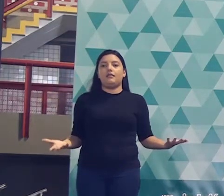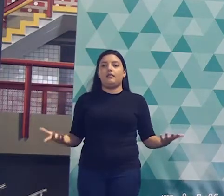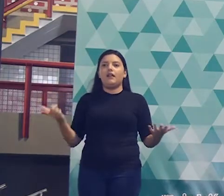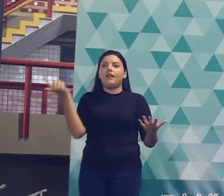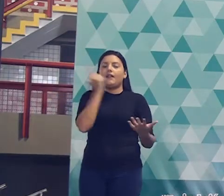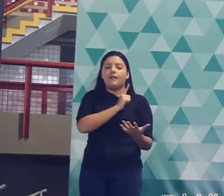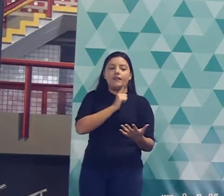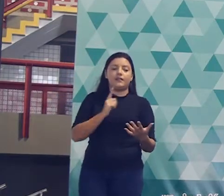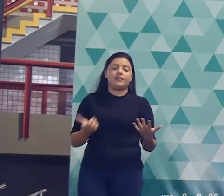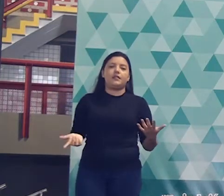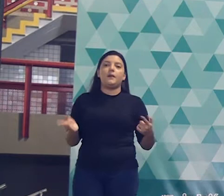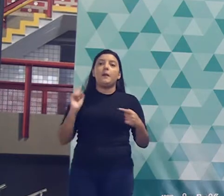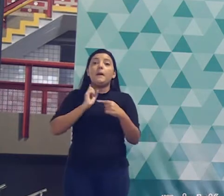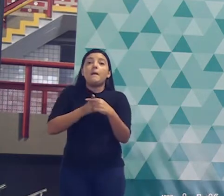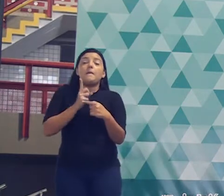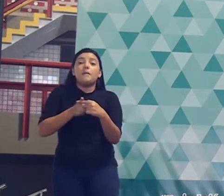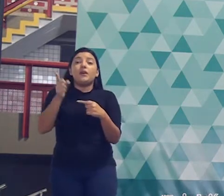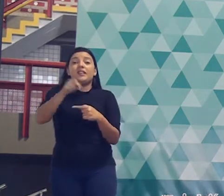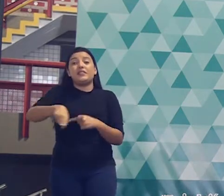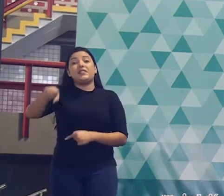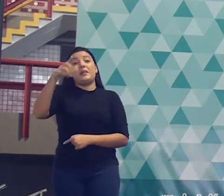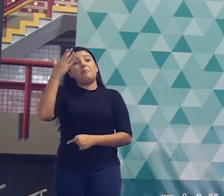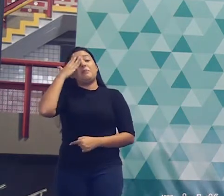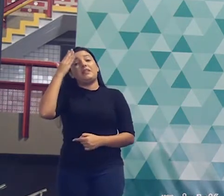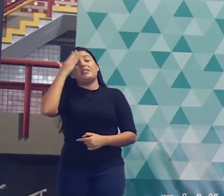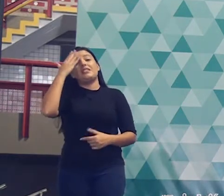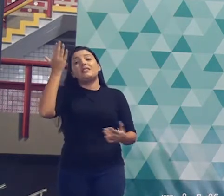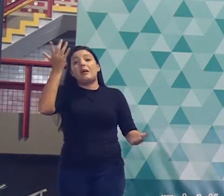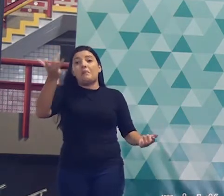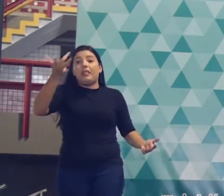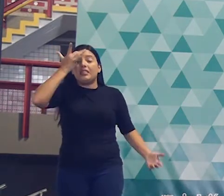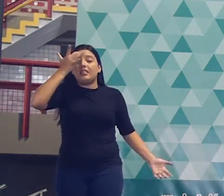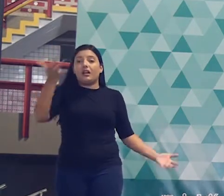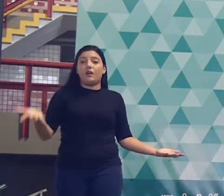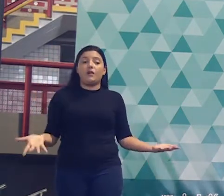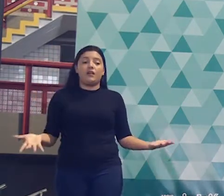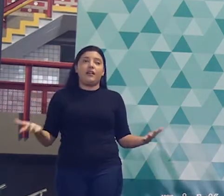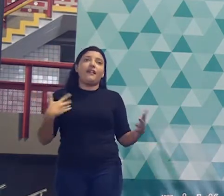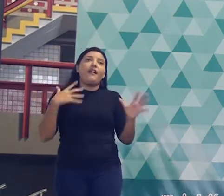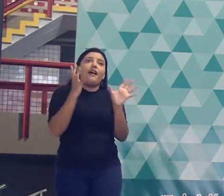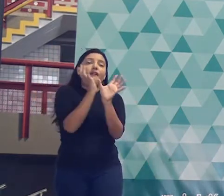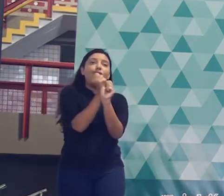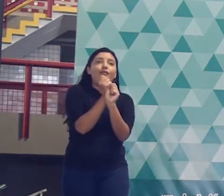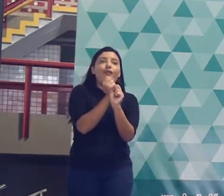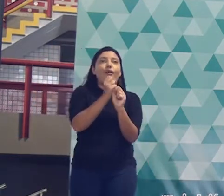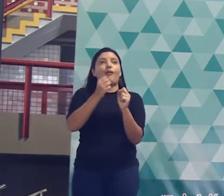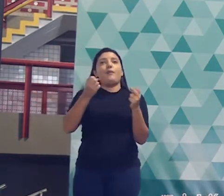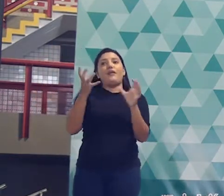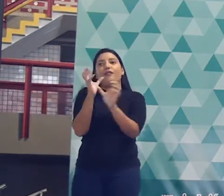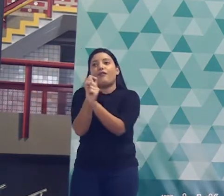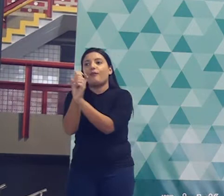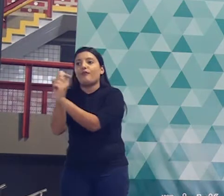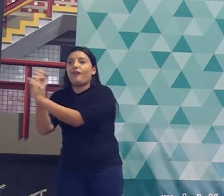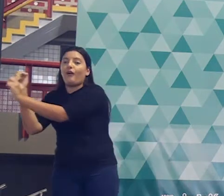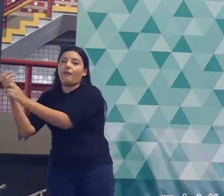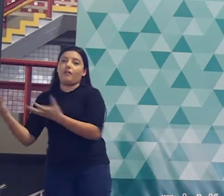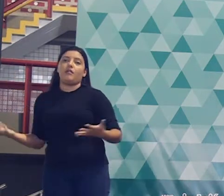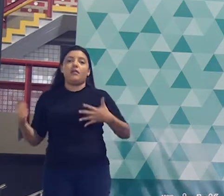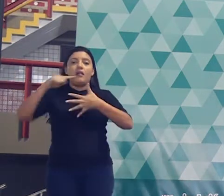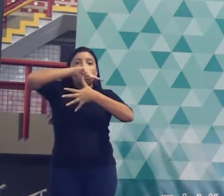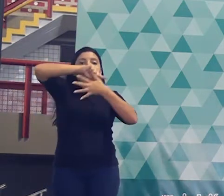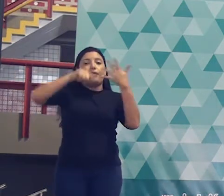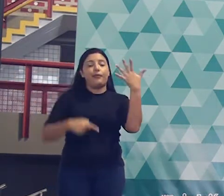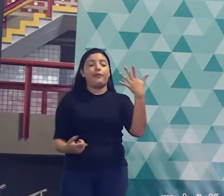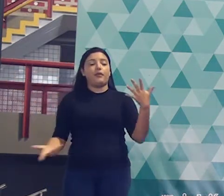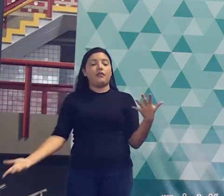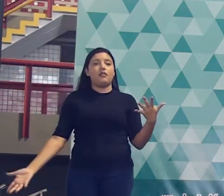dar para a gente. Porque senão vocês teriam que saber qual é a fórmula do benzeno, qual a fórmula do etanol, qual a fórmula da glicose, qual a